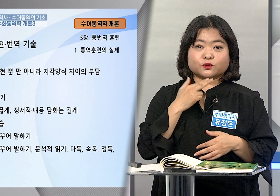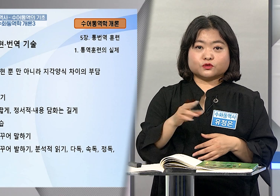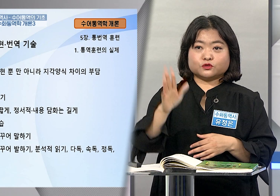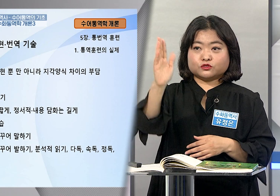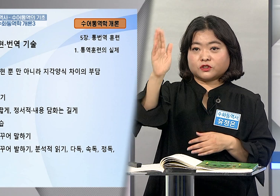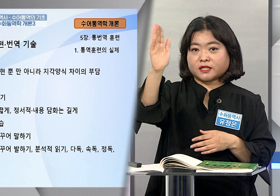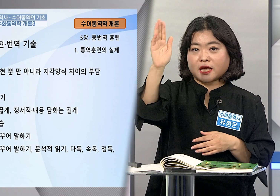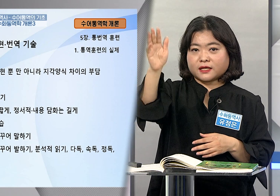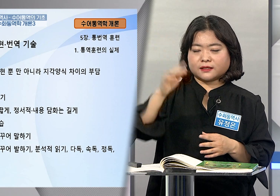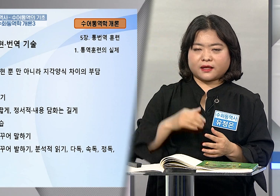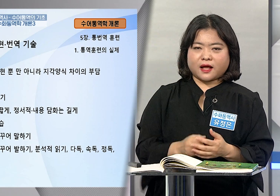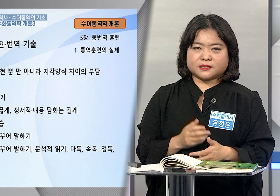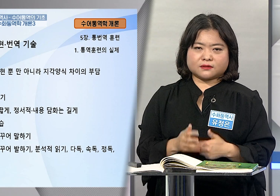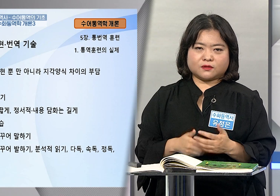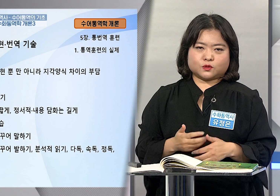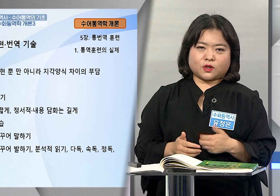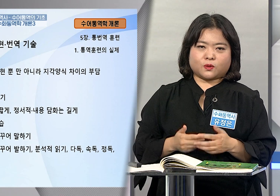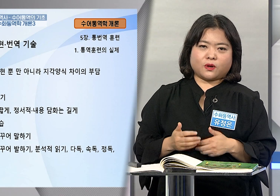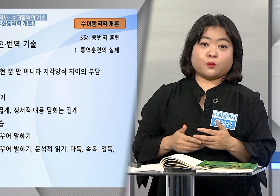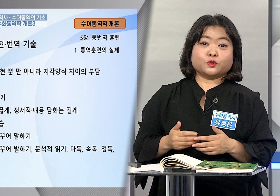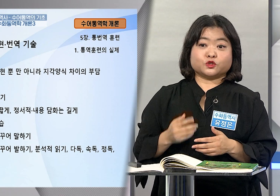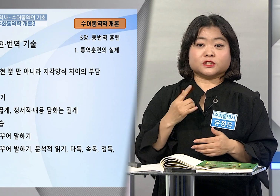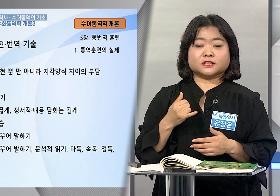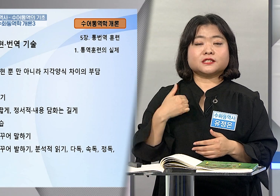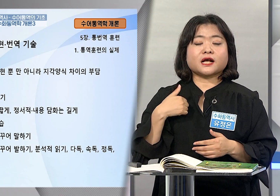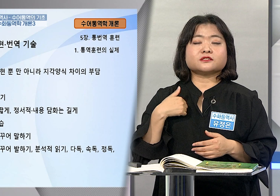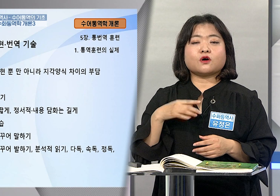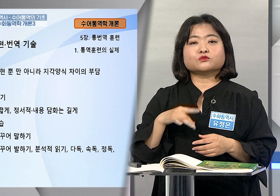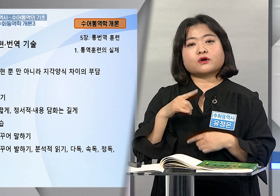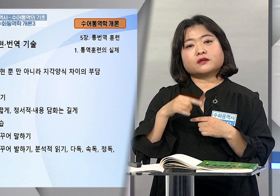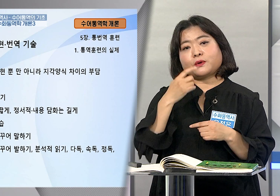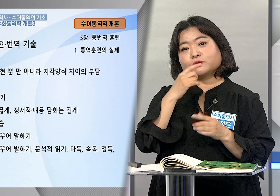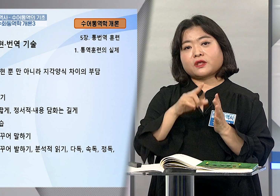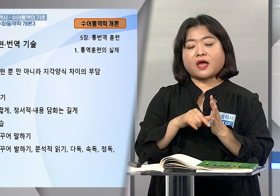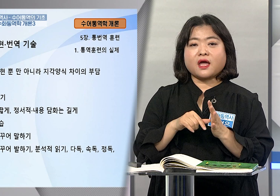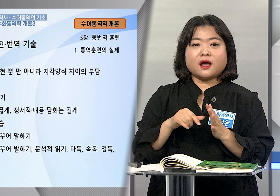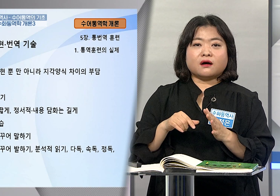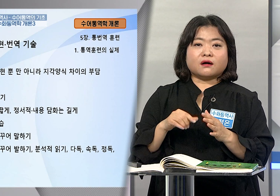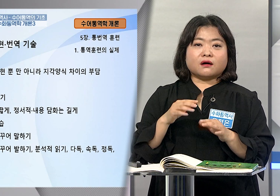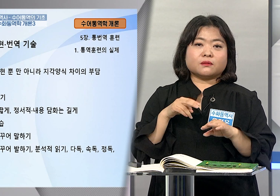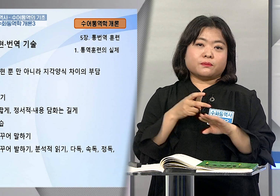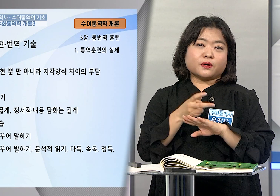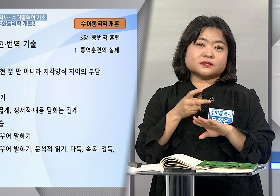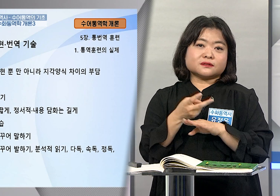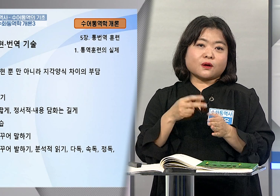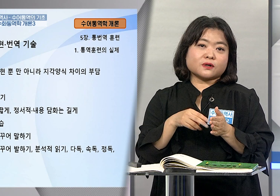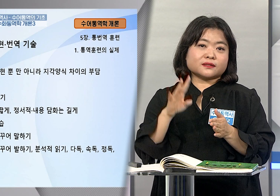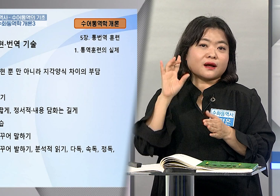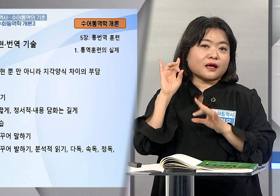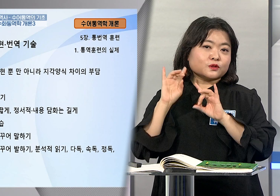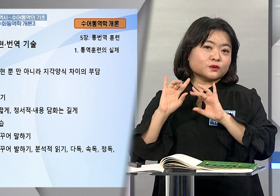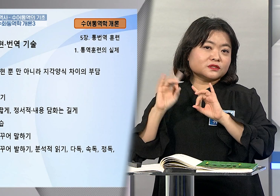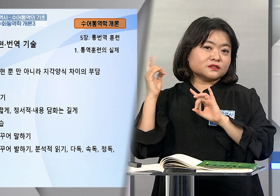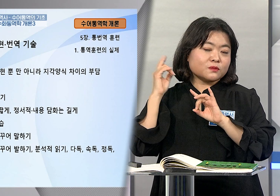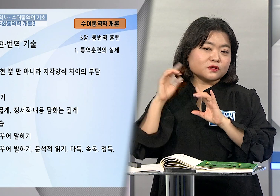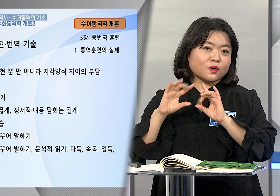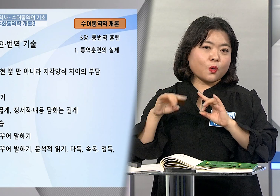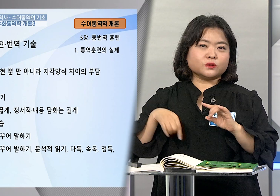없어도 누군가 얘기할 때 앉아서 수화로 해볼 수 있는. 제가 처음 수화를 배울 때 버스를 타고 갈 때 라디오를 들으면서